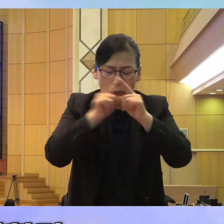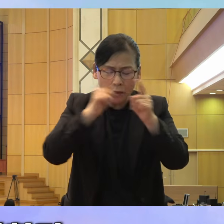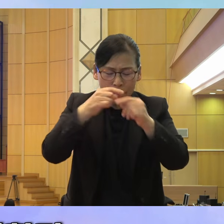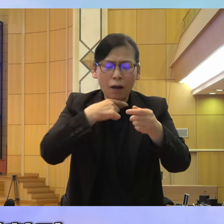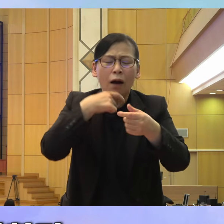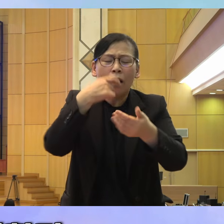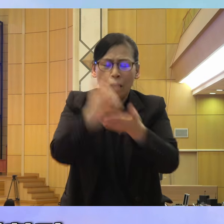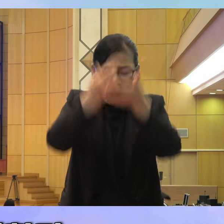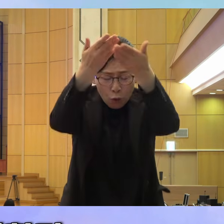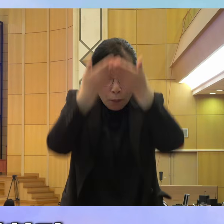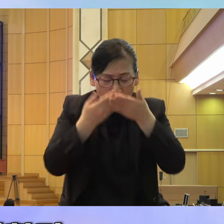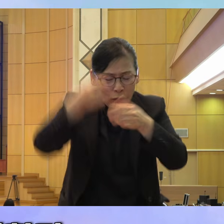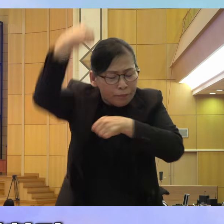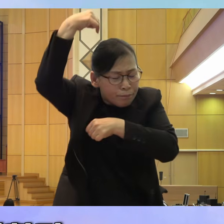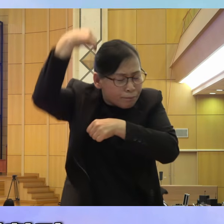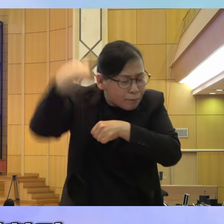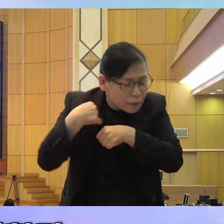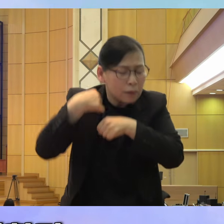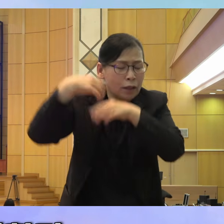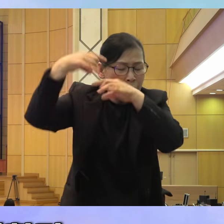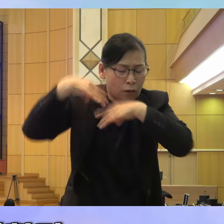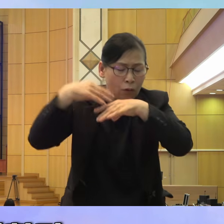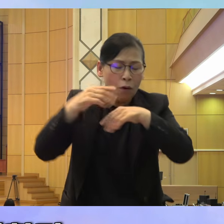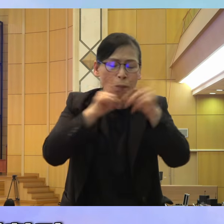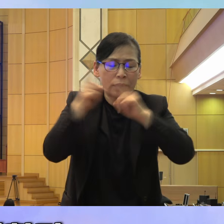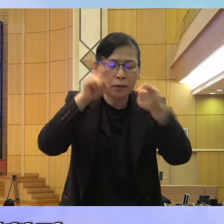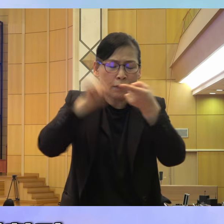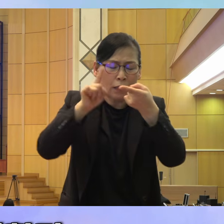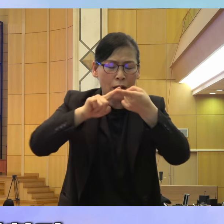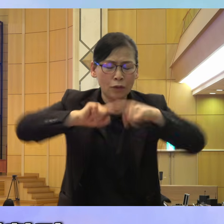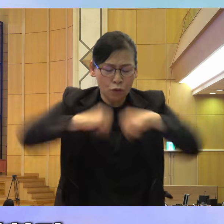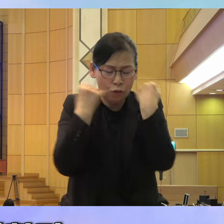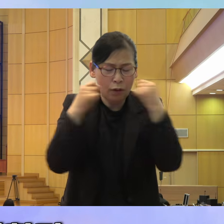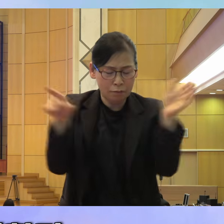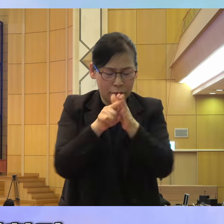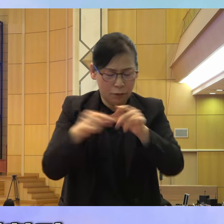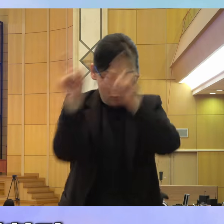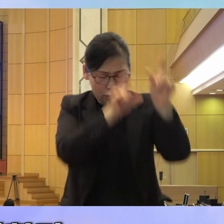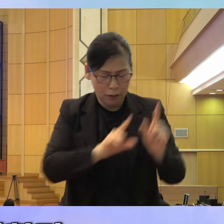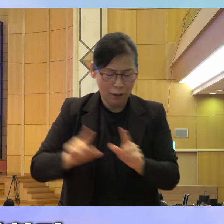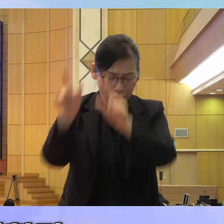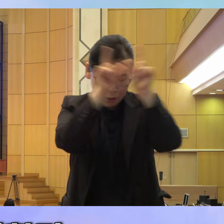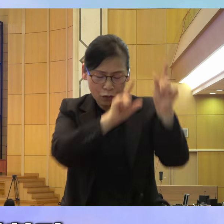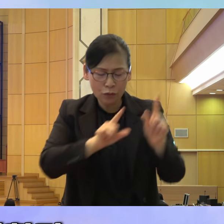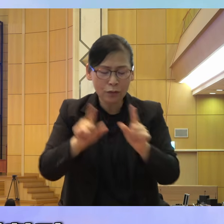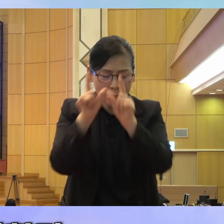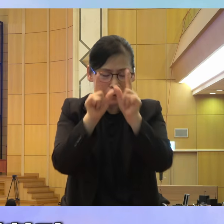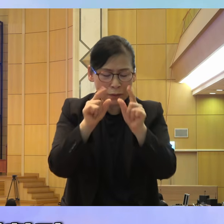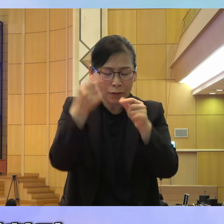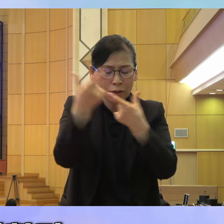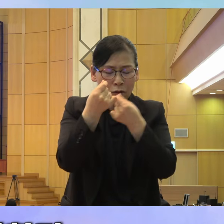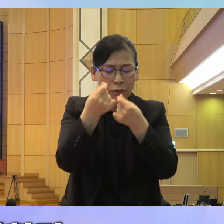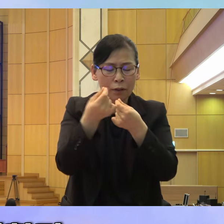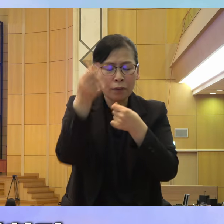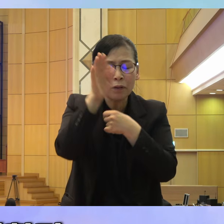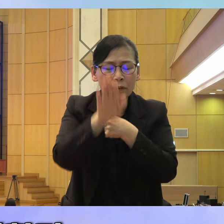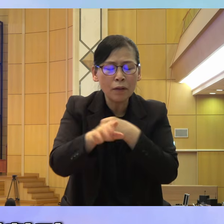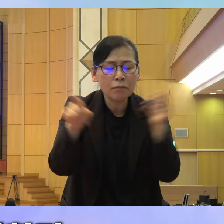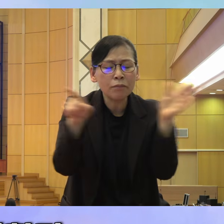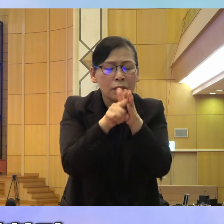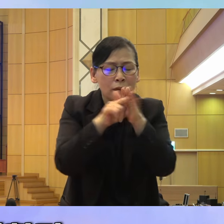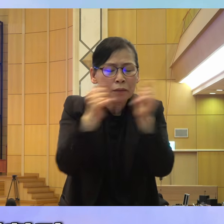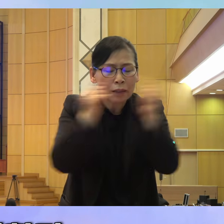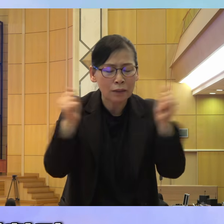의한 감정으로 느끼고 그 말씀에 따라 믿음으로 살아가는, 그럴 때